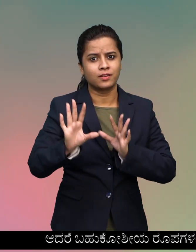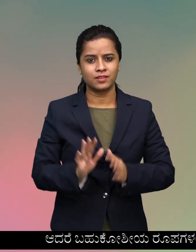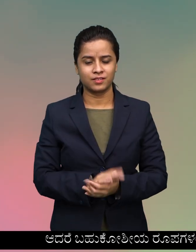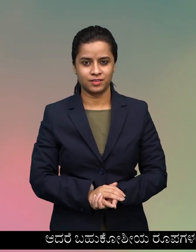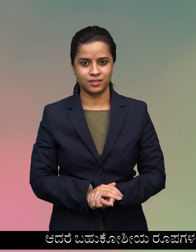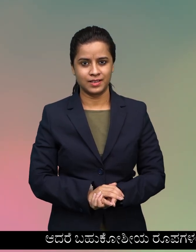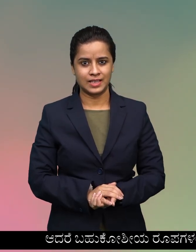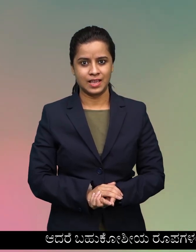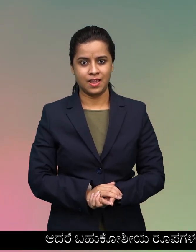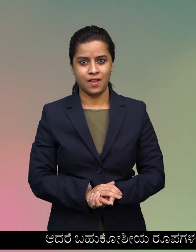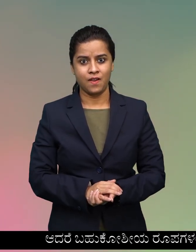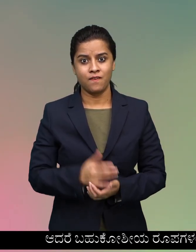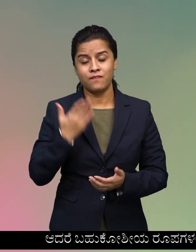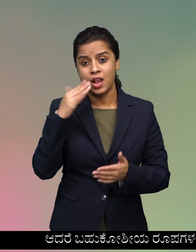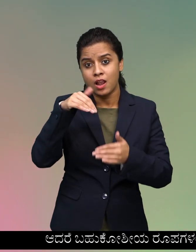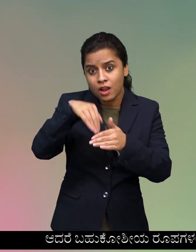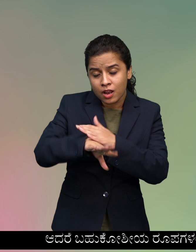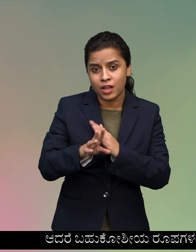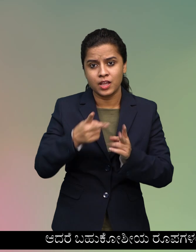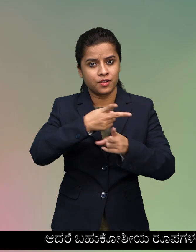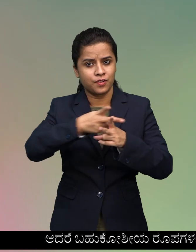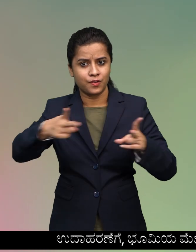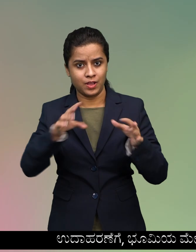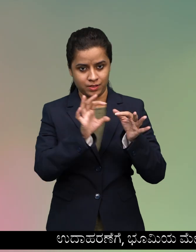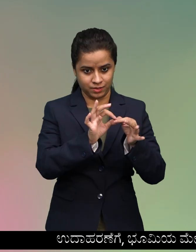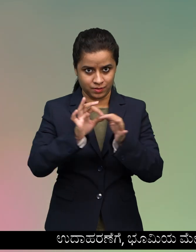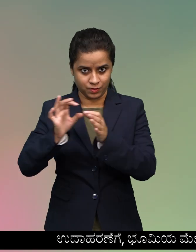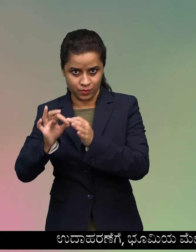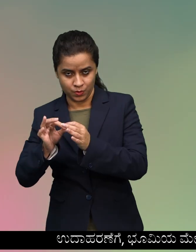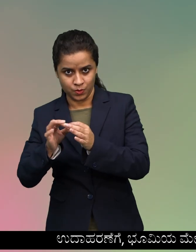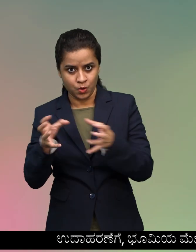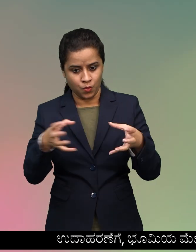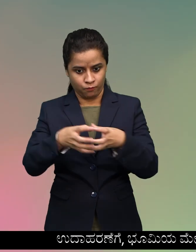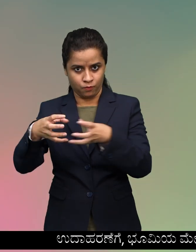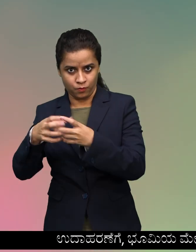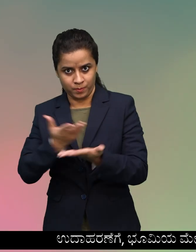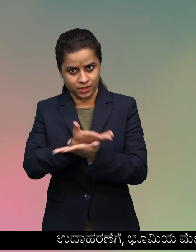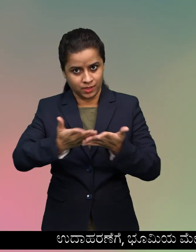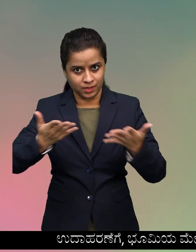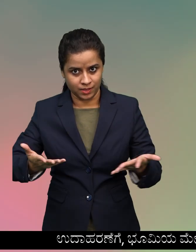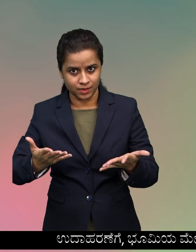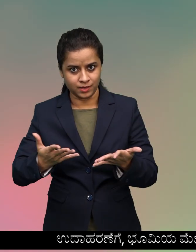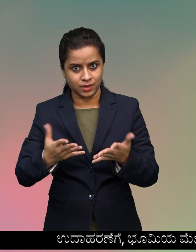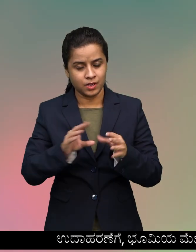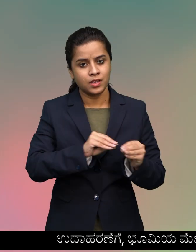ವಸ್ತುಗಳನ್ನು ದೂರವರೆಗೆ ಕಳುಹಿಸಬೇಕಾಗುತ್ತದೆ. ಉದಾಹರಣೆಗೆ, ಭೂಮಿಯ ಮೇಲಿನ ಅತಿ ಎತ್ತರದ ಸಸ್ಯಕ್ಕೆ